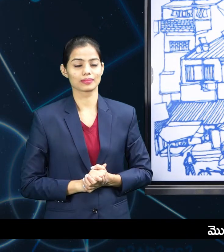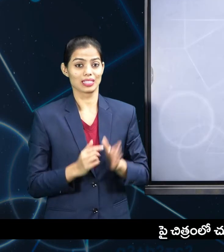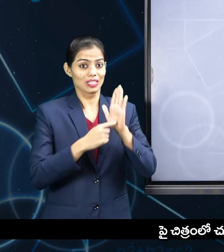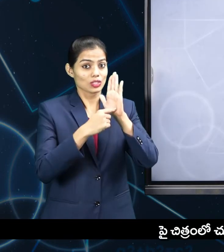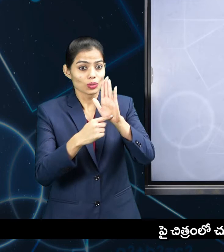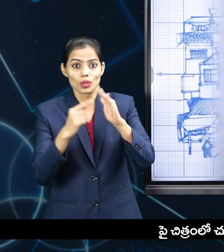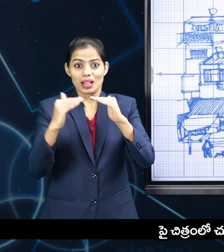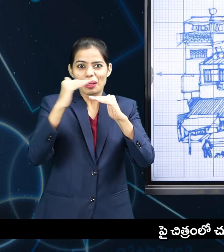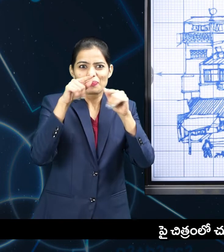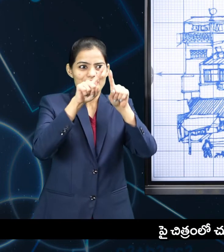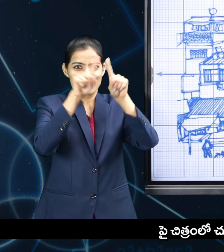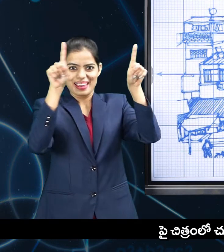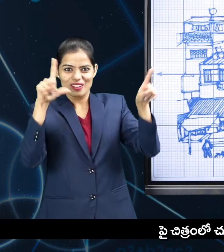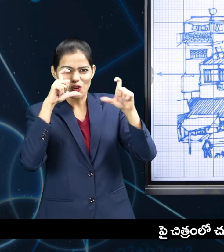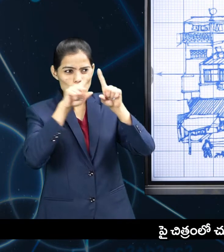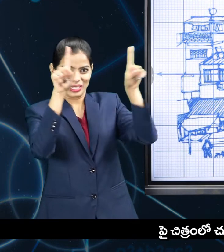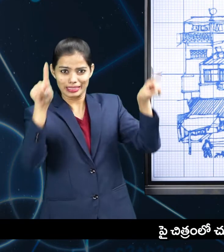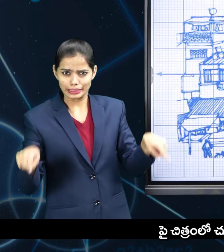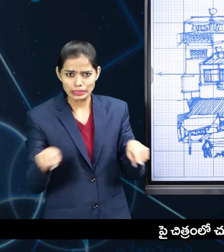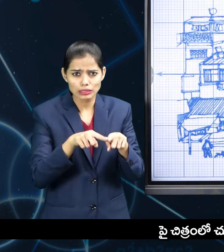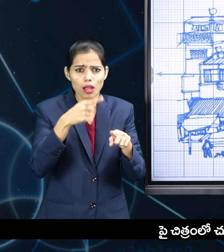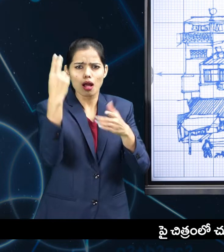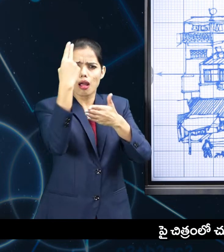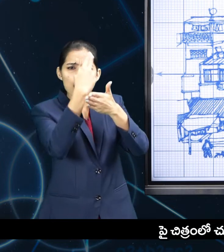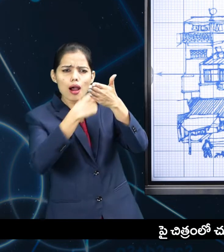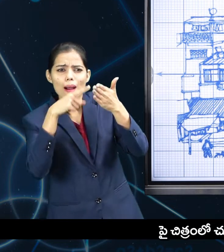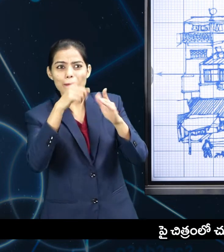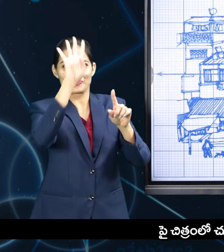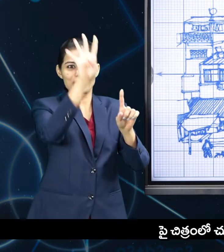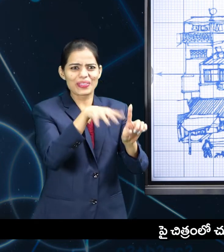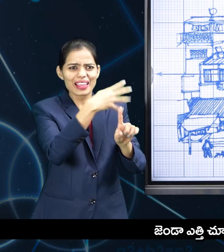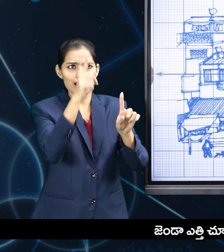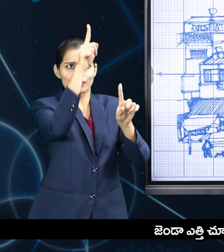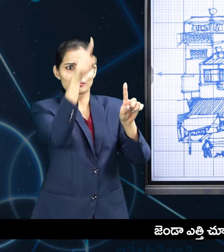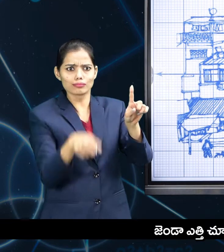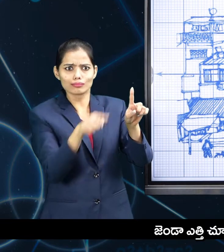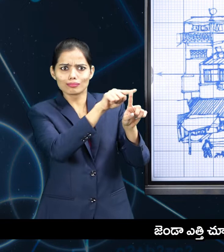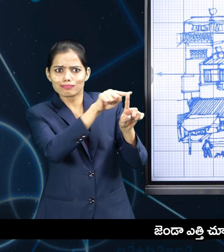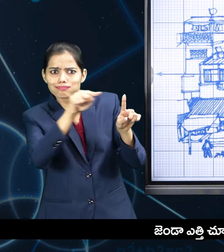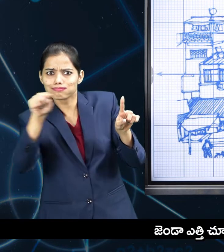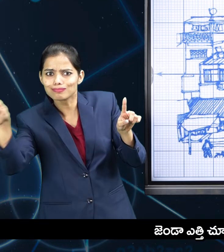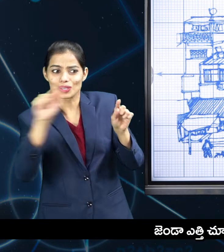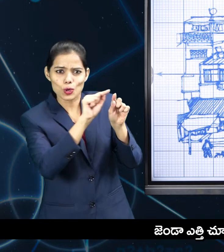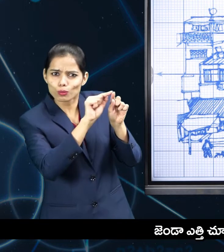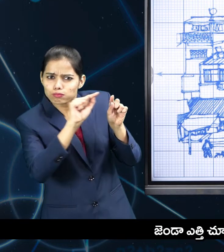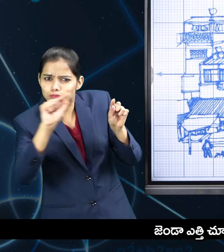పై చిత్రంలో చూపిన విధంగా మీరు ఖండన బిందువు దగ్గర జెండా ఎత్తి చూపబడే విధంగా